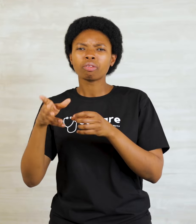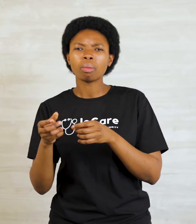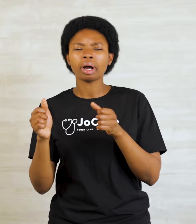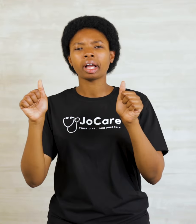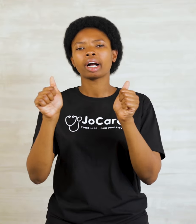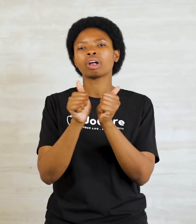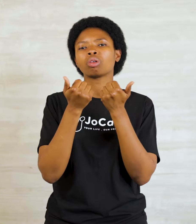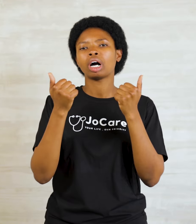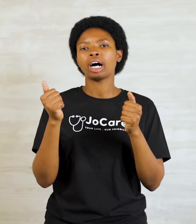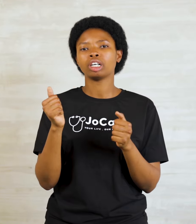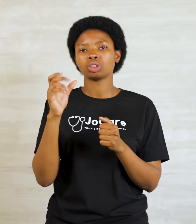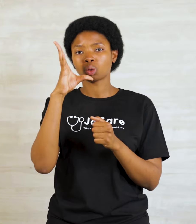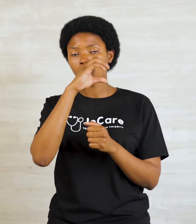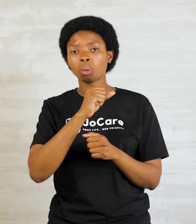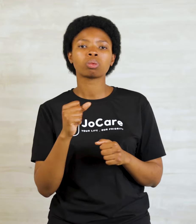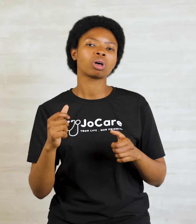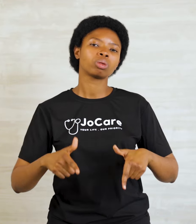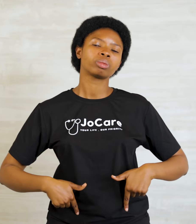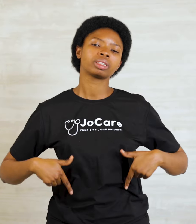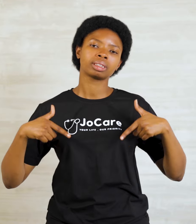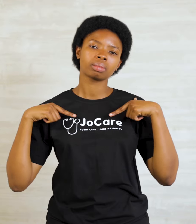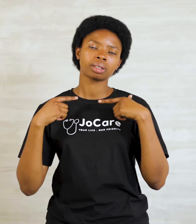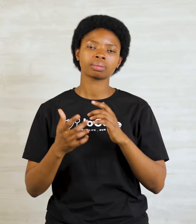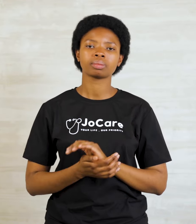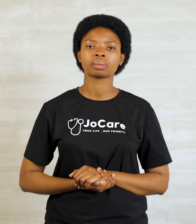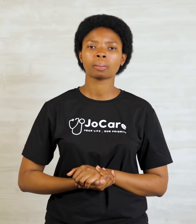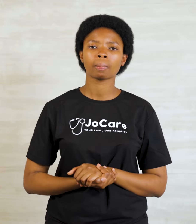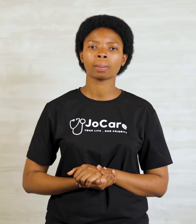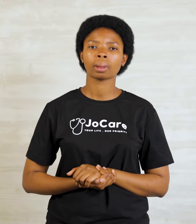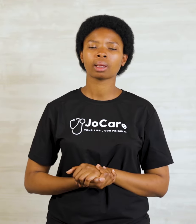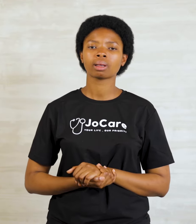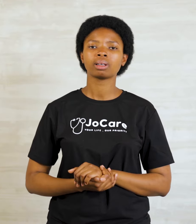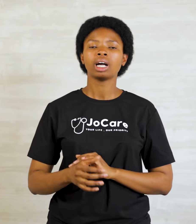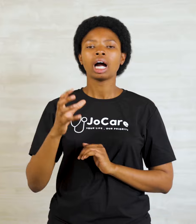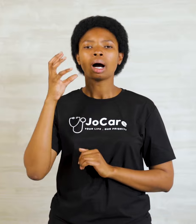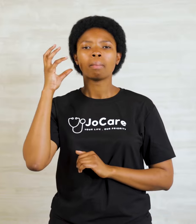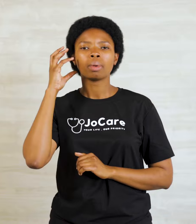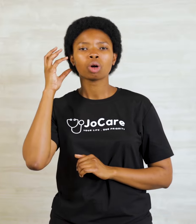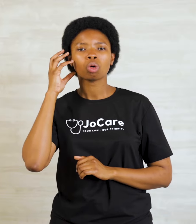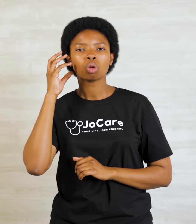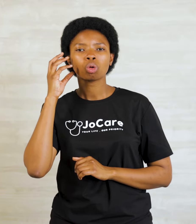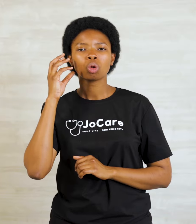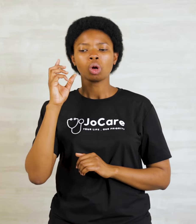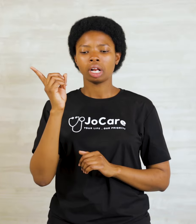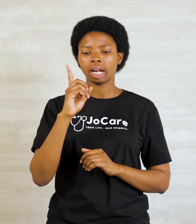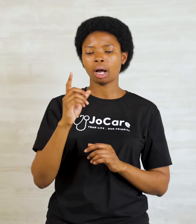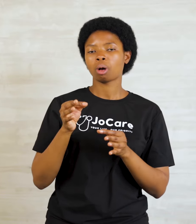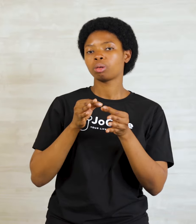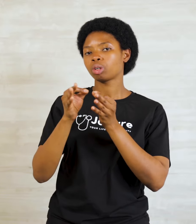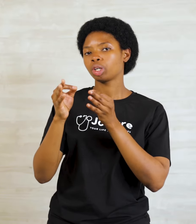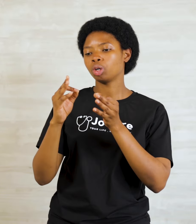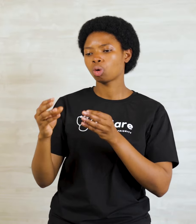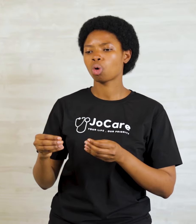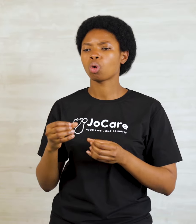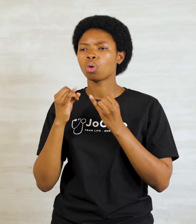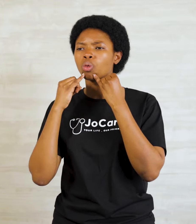nyababyeyi ariske kuba yanapfa yego ibyo rero amakuru ntago uburi kumotiva umuntu okay. ahubwo uburi